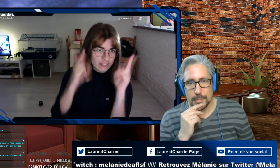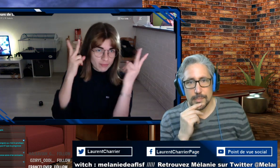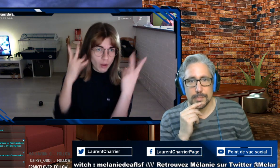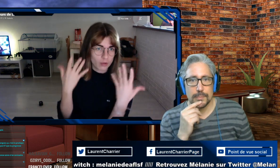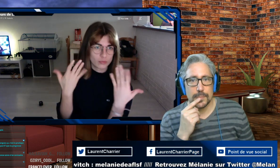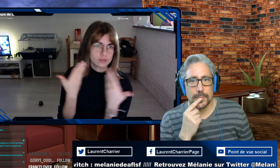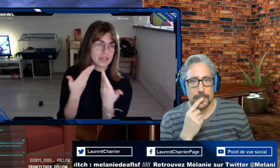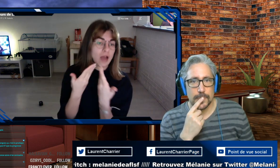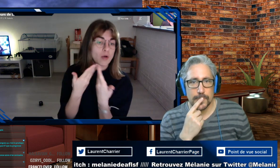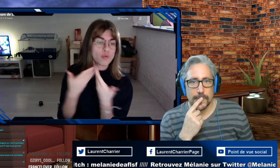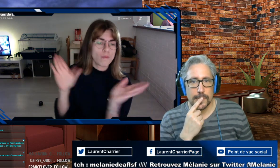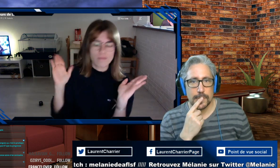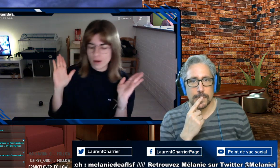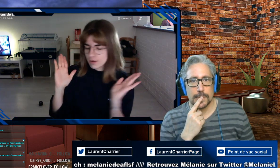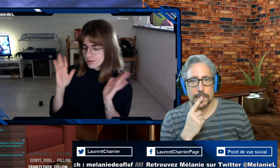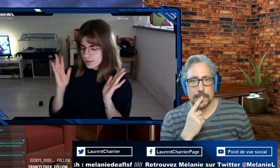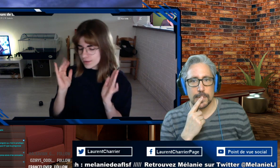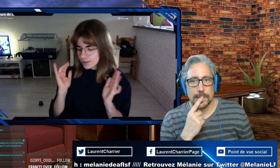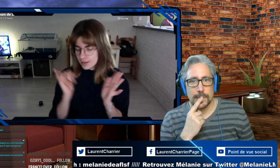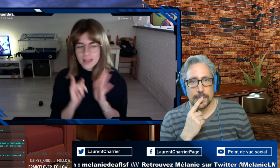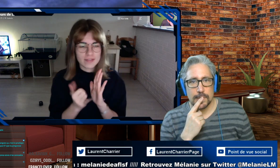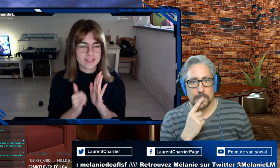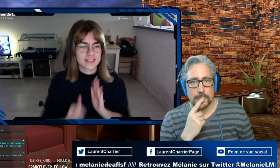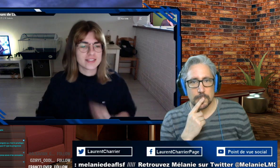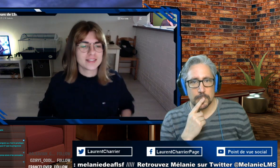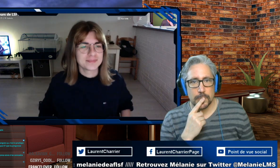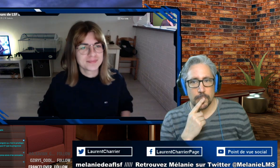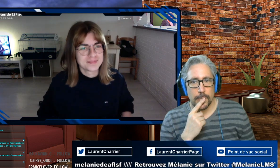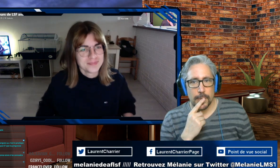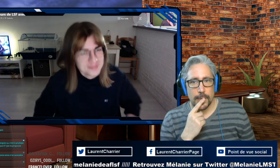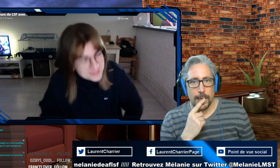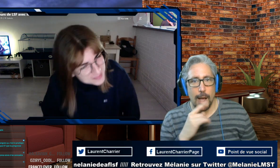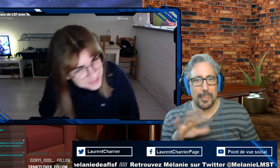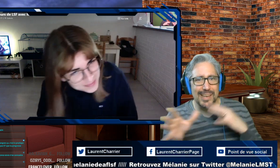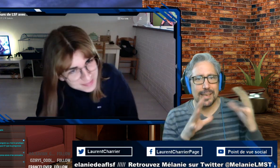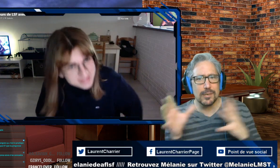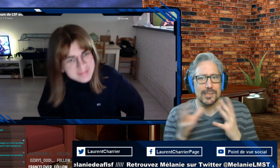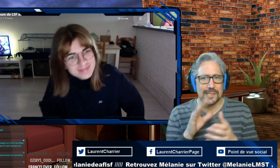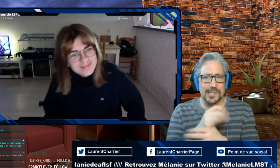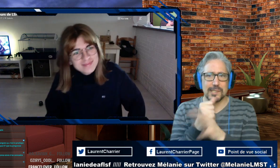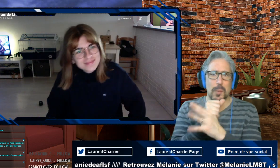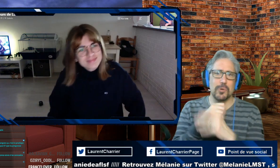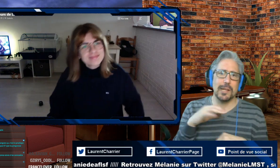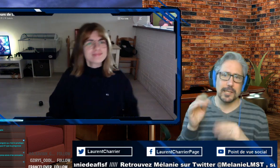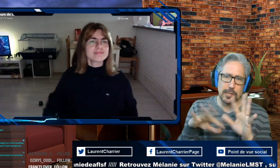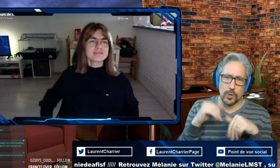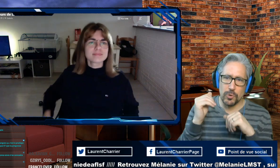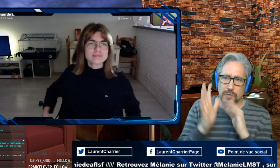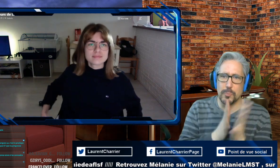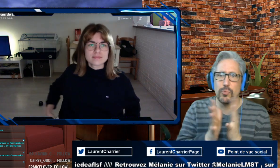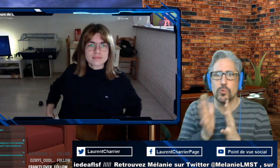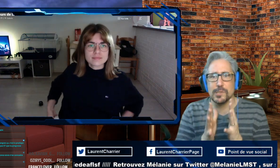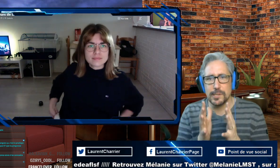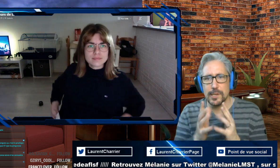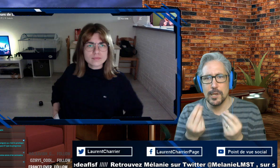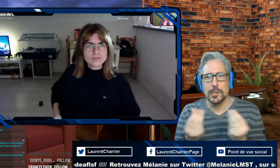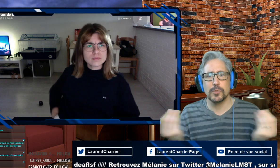mais habilement c'est un rhume, après c'est un peu de la triste, hein, que moi